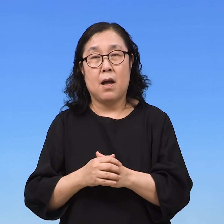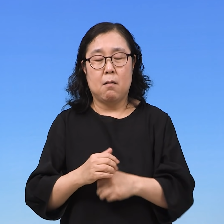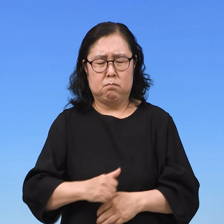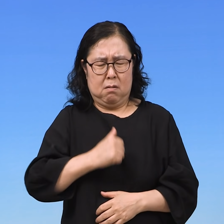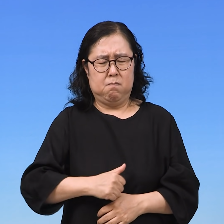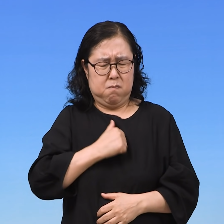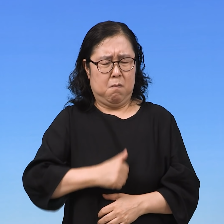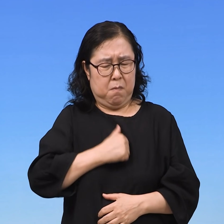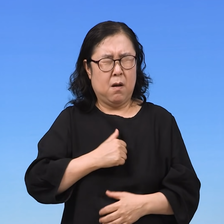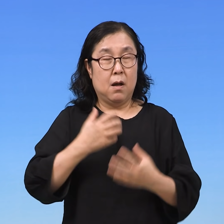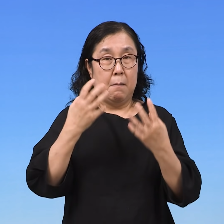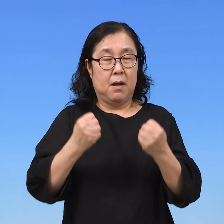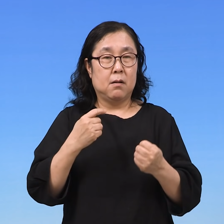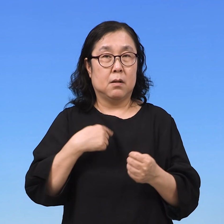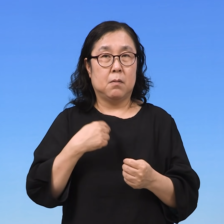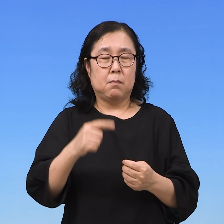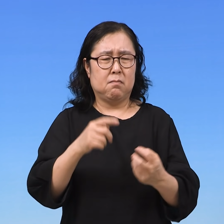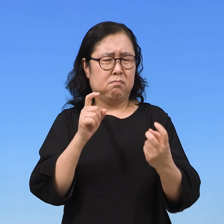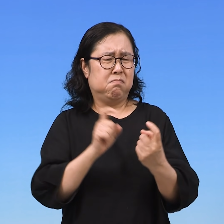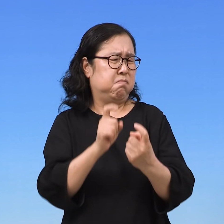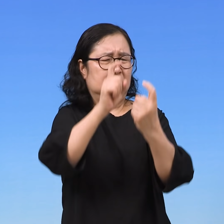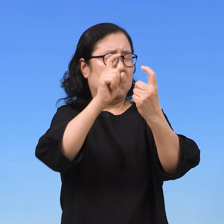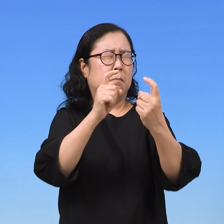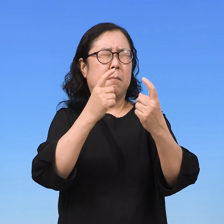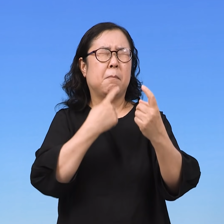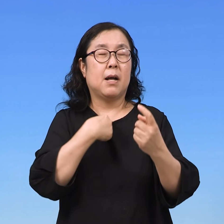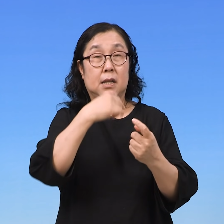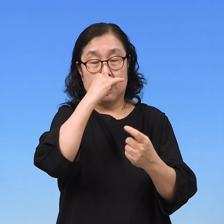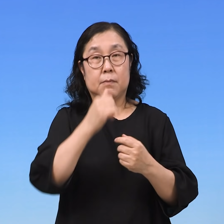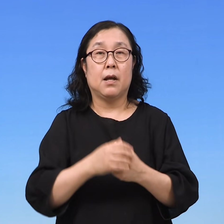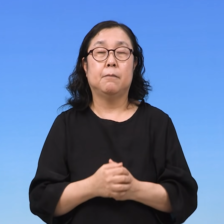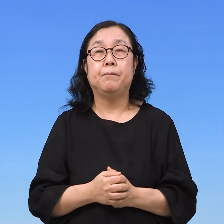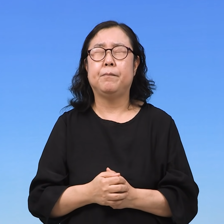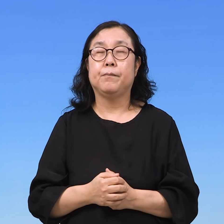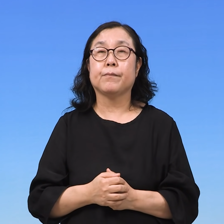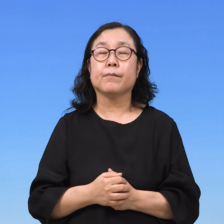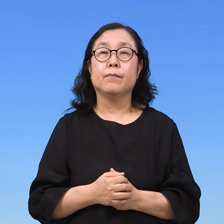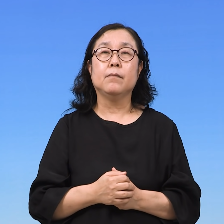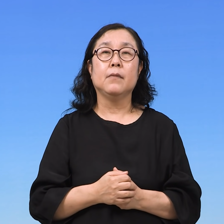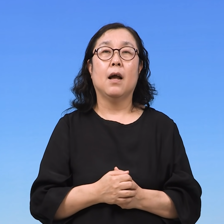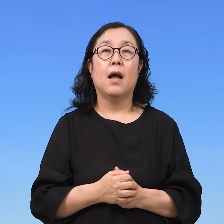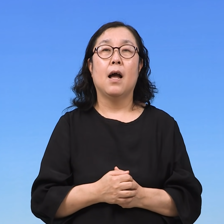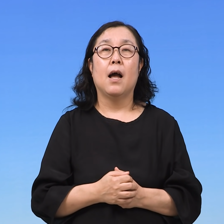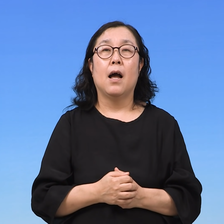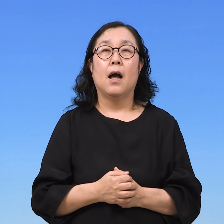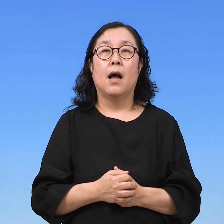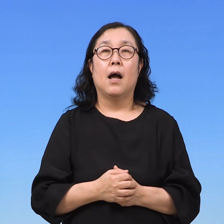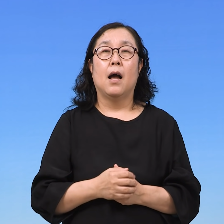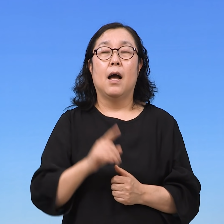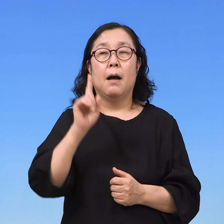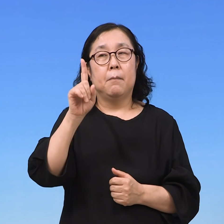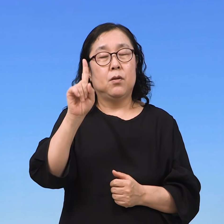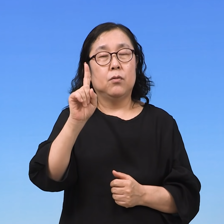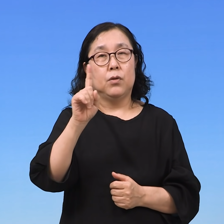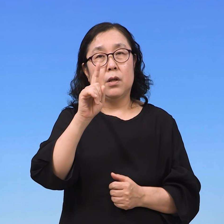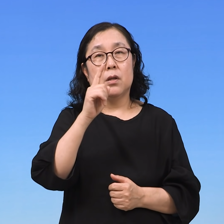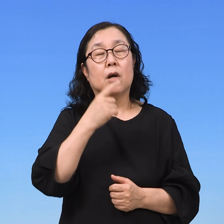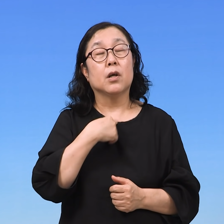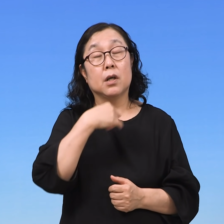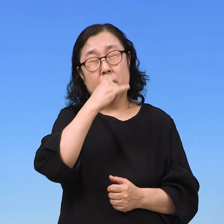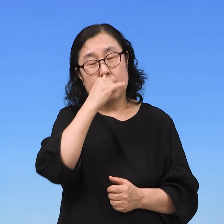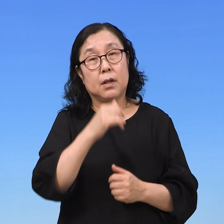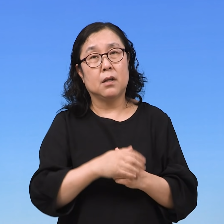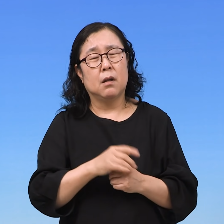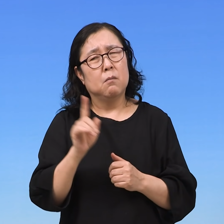번씩, 그래서 거의 멱살잡이 직전까지 가고 그런 적들도 몇 번이나 기억이 나거든요. 한 번도 그런 고비가